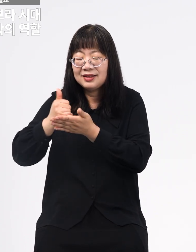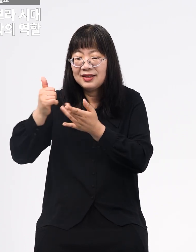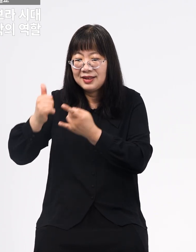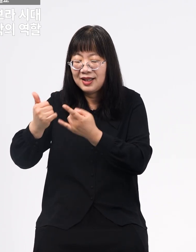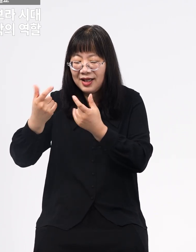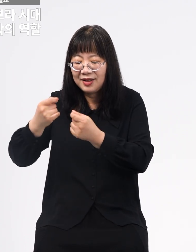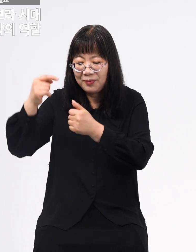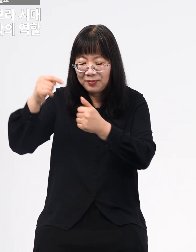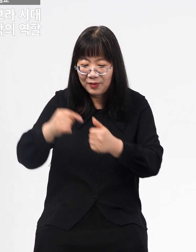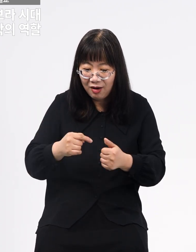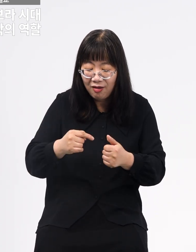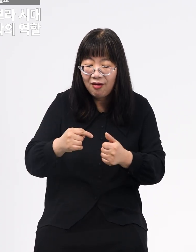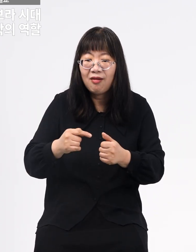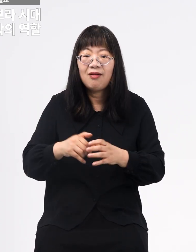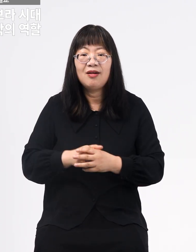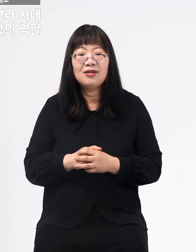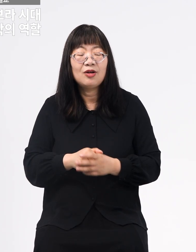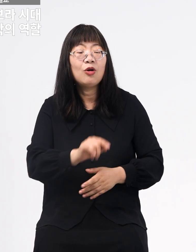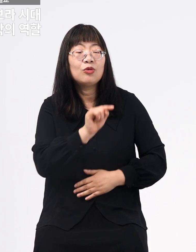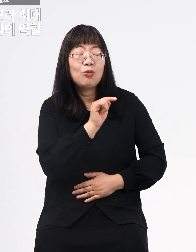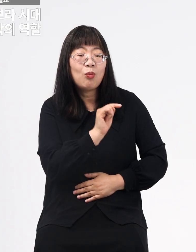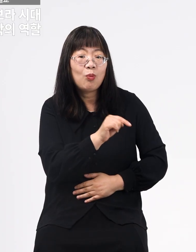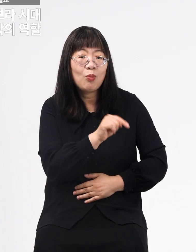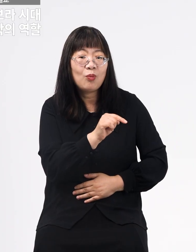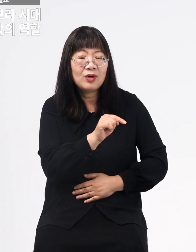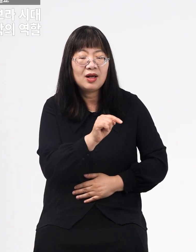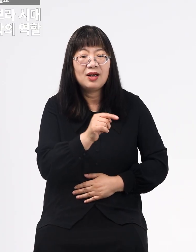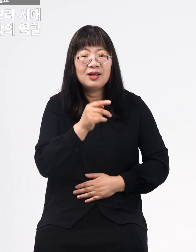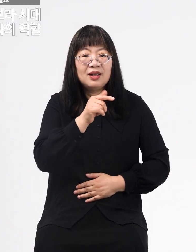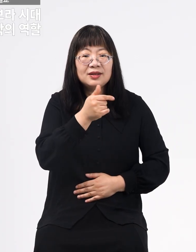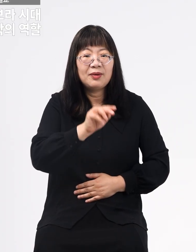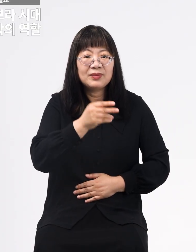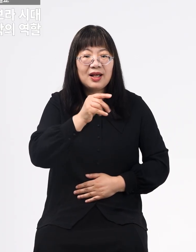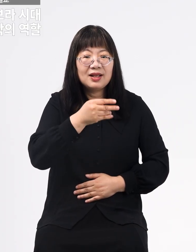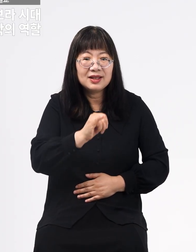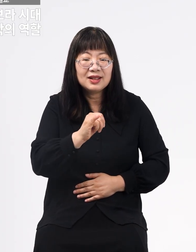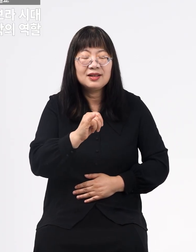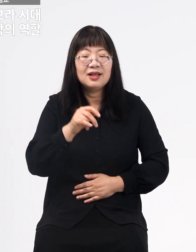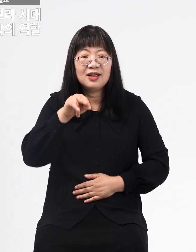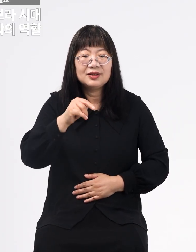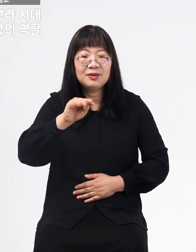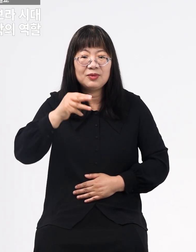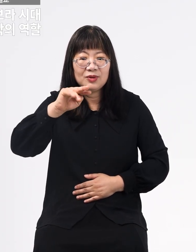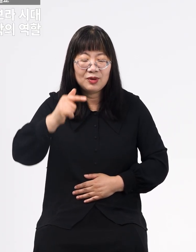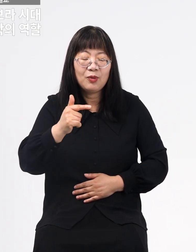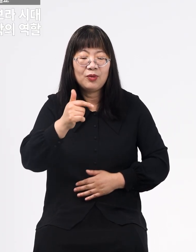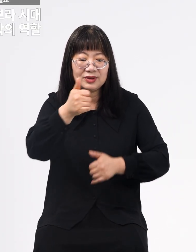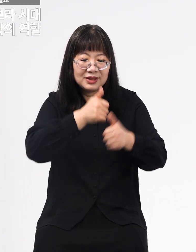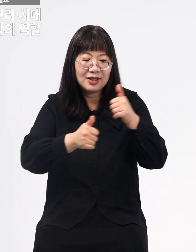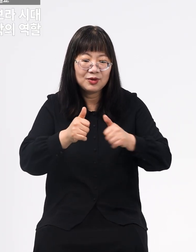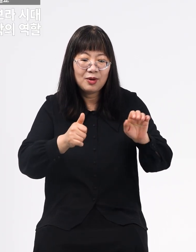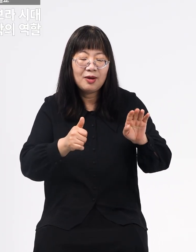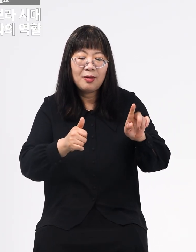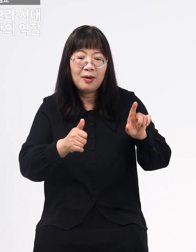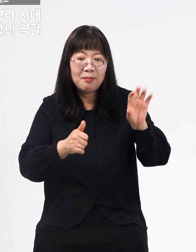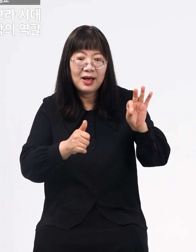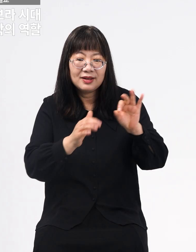이같이 명령하지 아니하셨느냐? 너는 납달리 자손과 스불론 자손 10,000명을